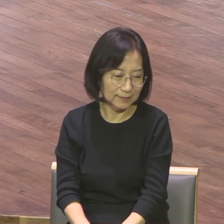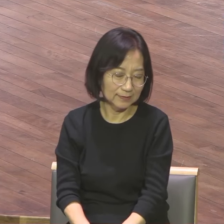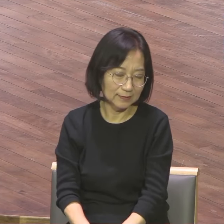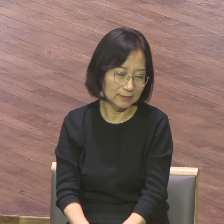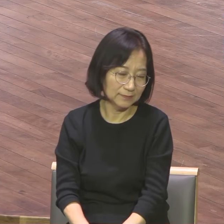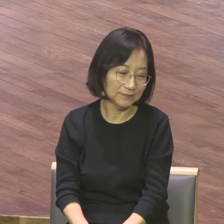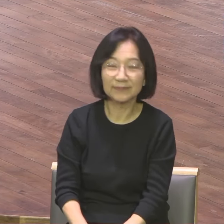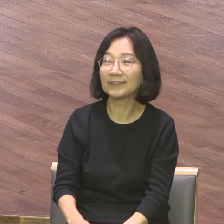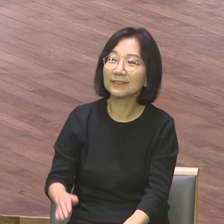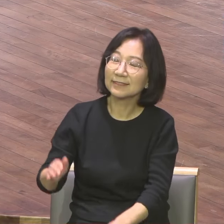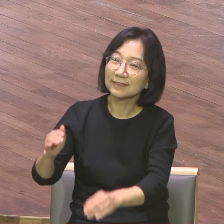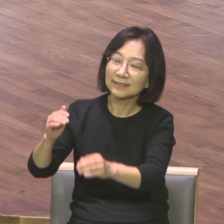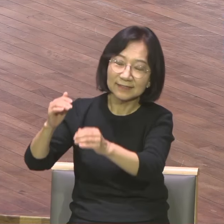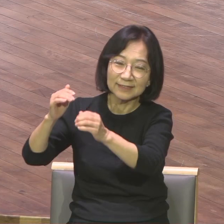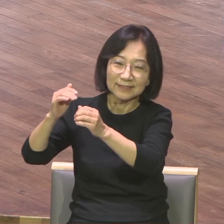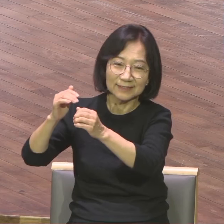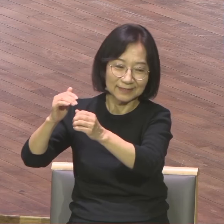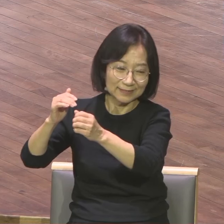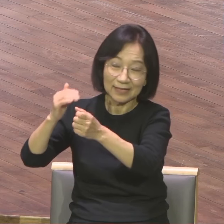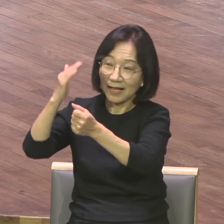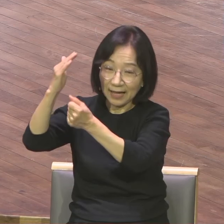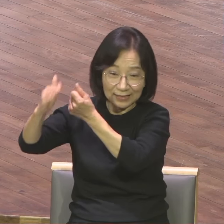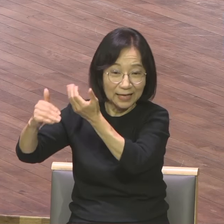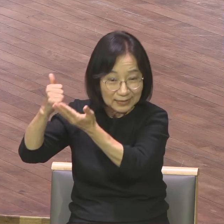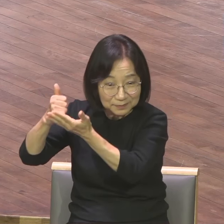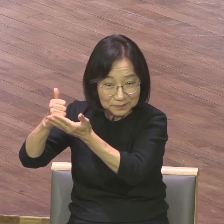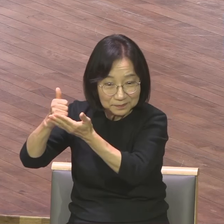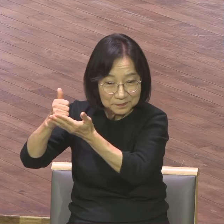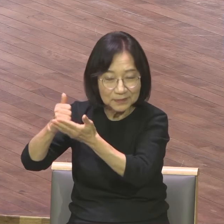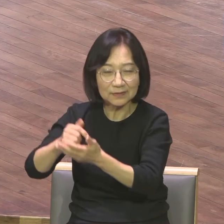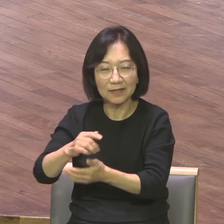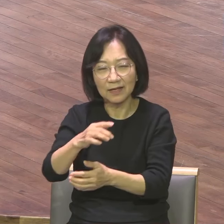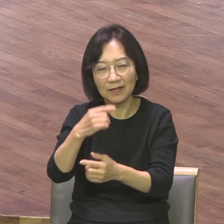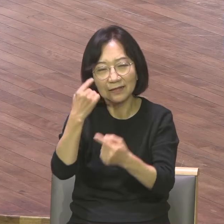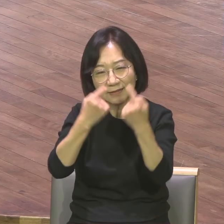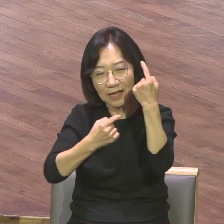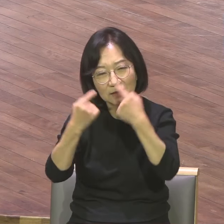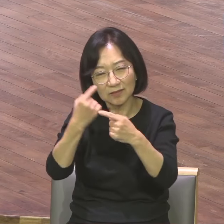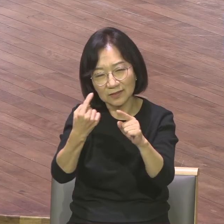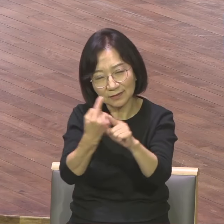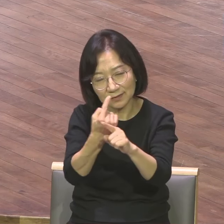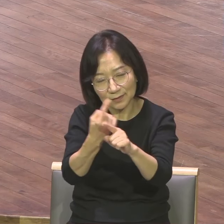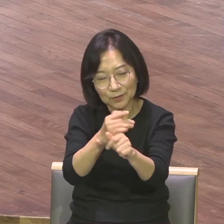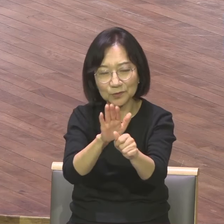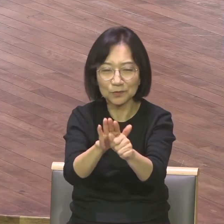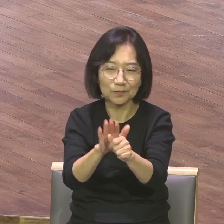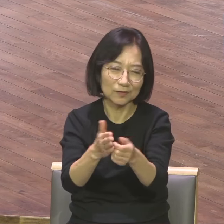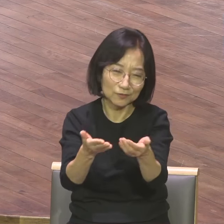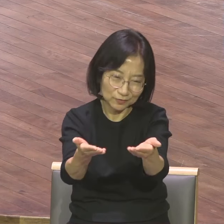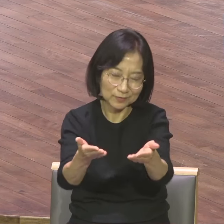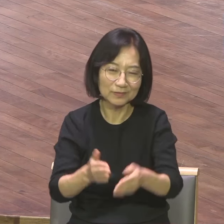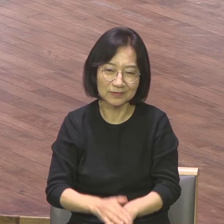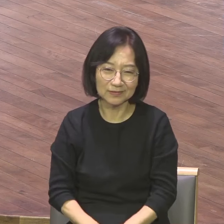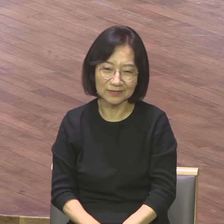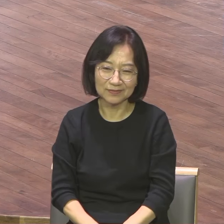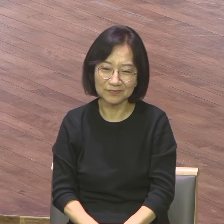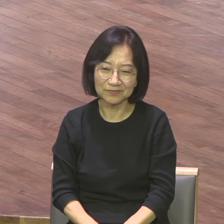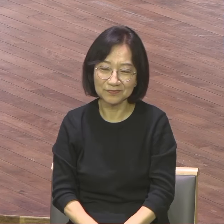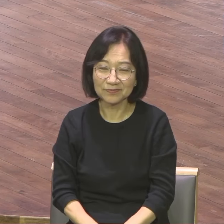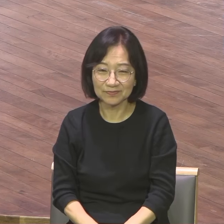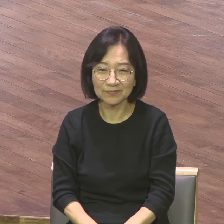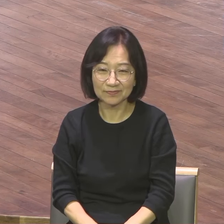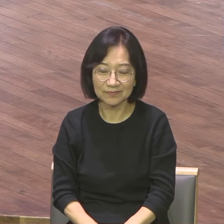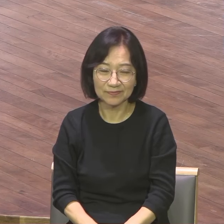그럼에도 불구하고 이런 상처를 치유하세요. 치유하신다. 어떤 상황